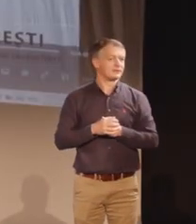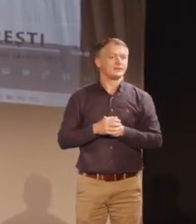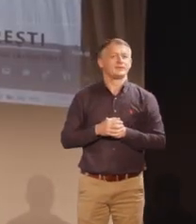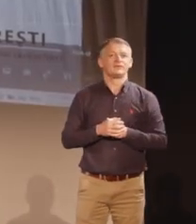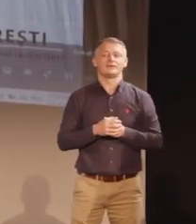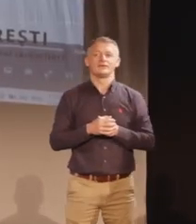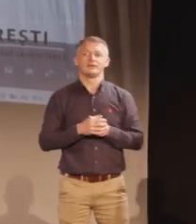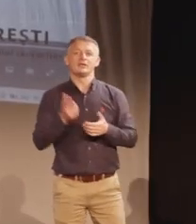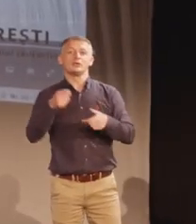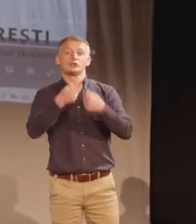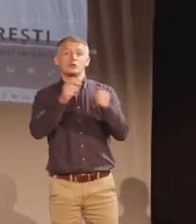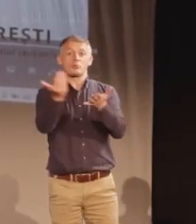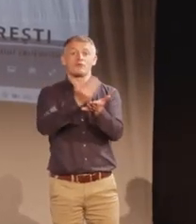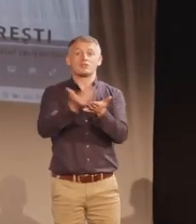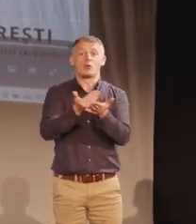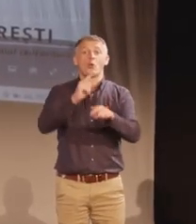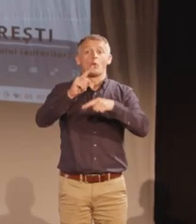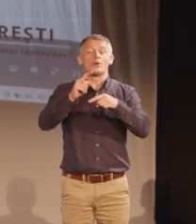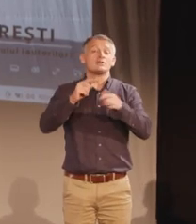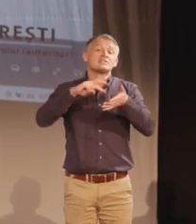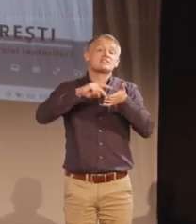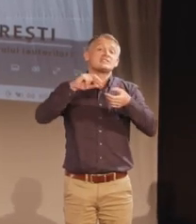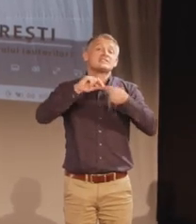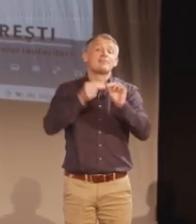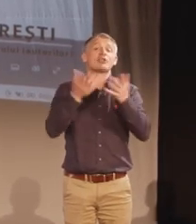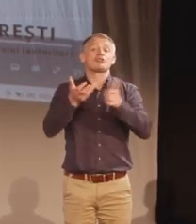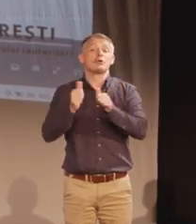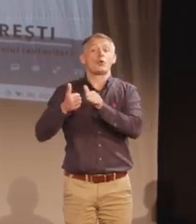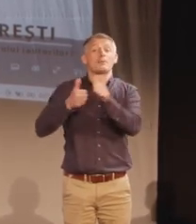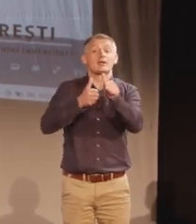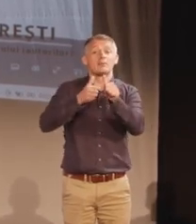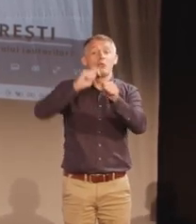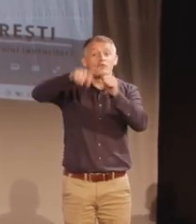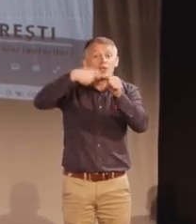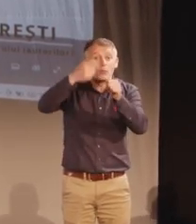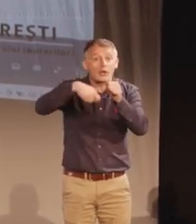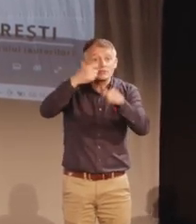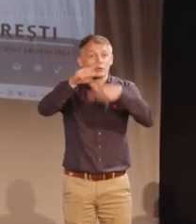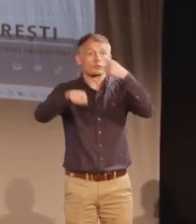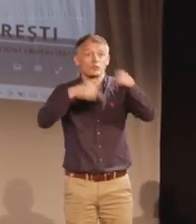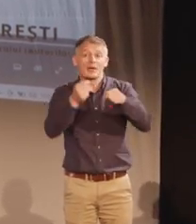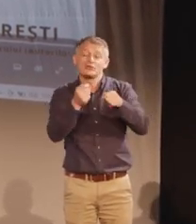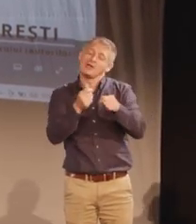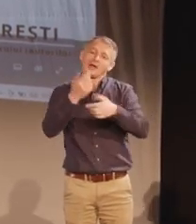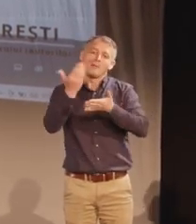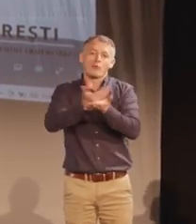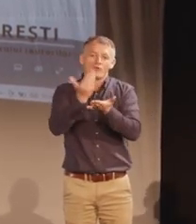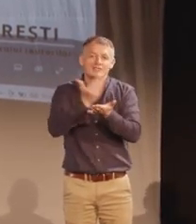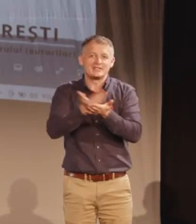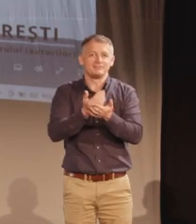scenariul presupune să urmărim un filmuleț și după filmulețul acesta să începem împărtășirea.